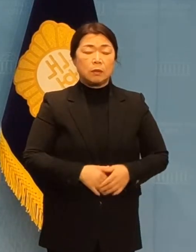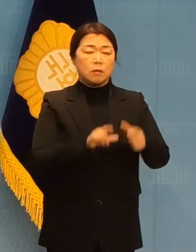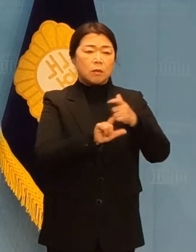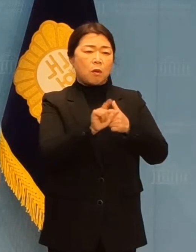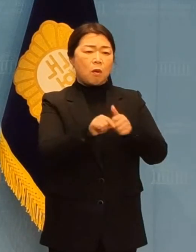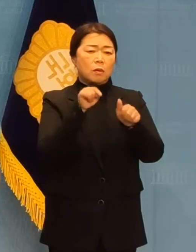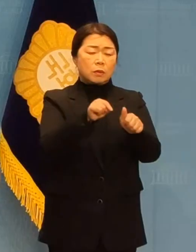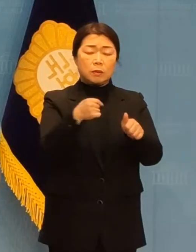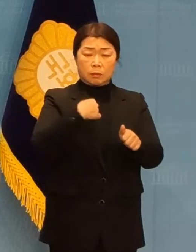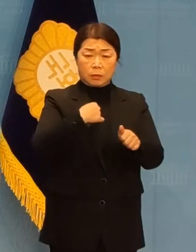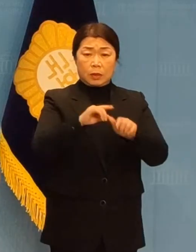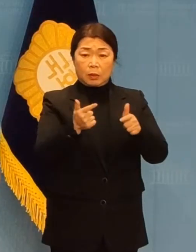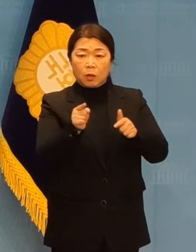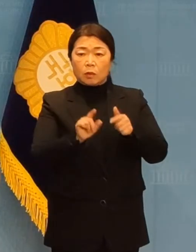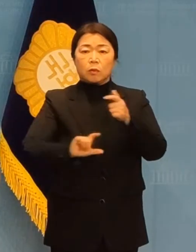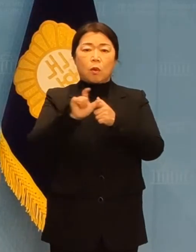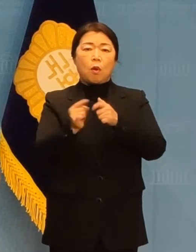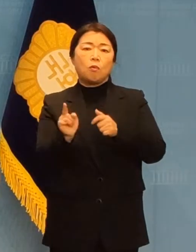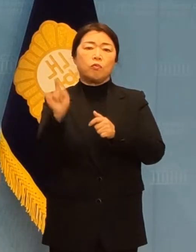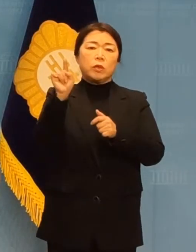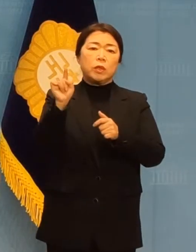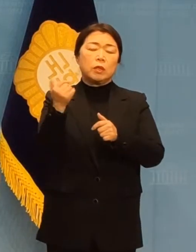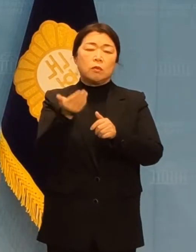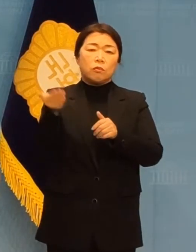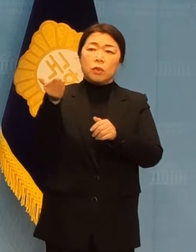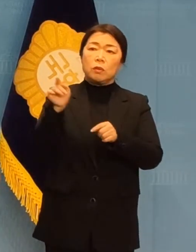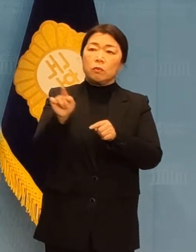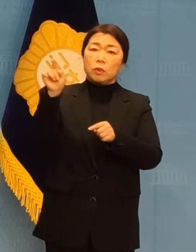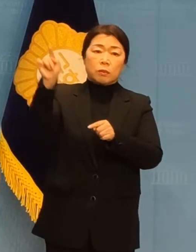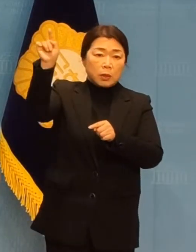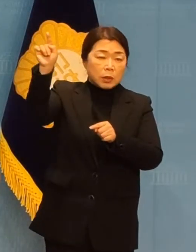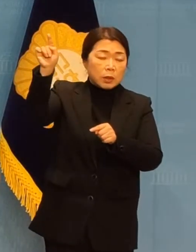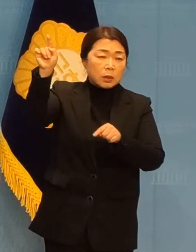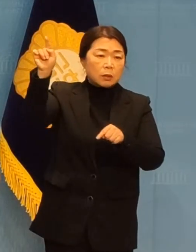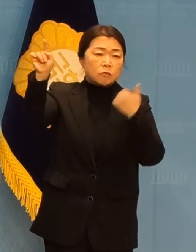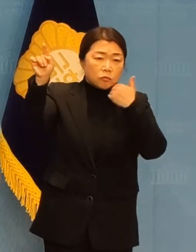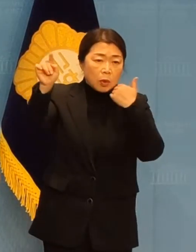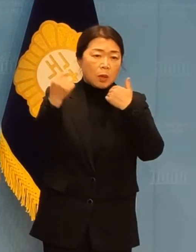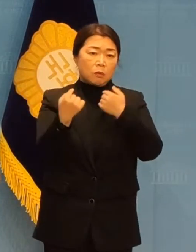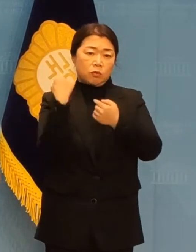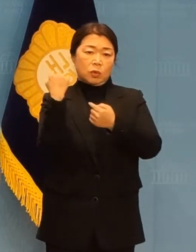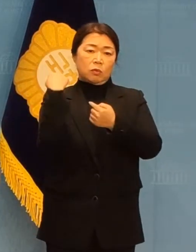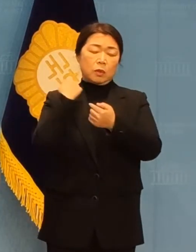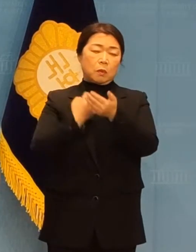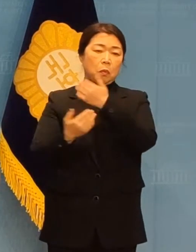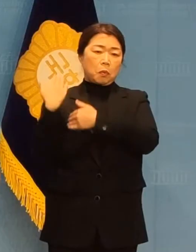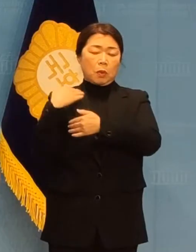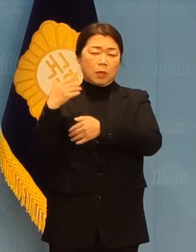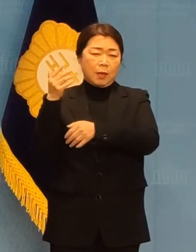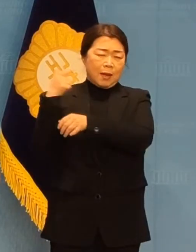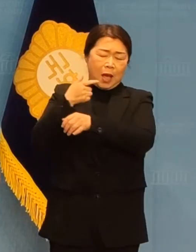최상부부터 쭉 이르는 이 지휘체계 전체에 대한 수사를 해달라는 것입니다.